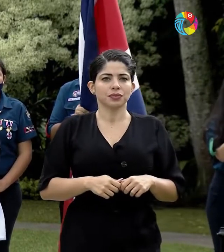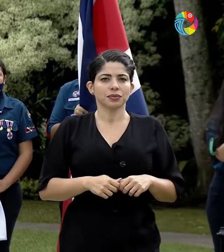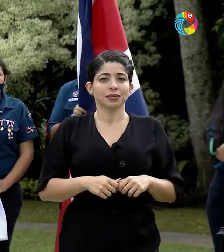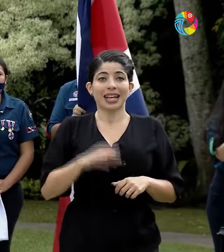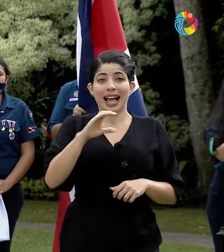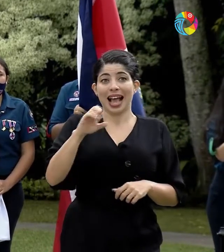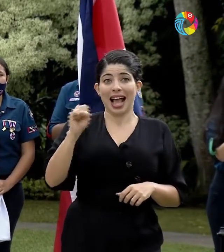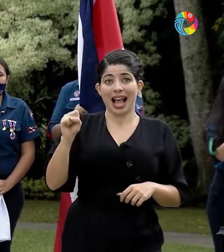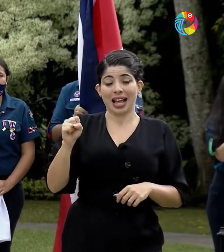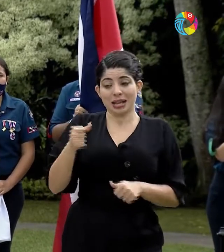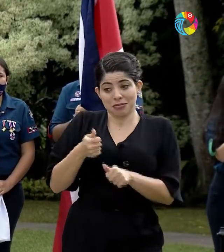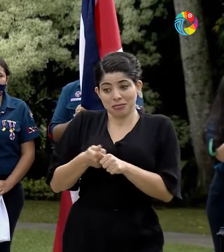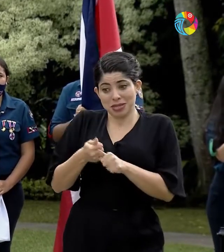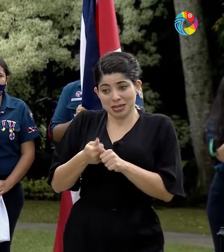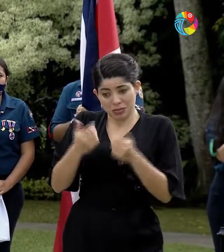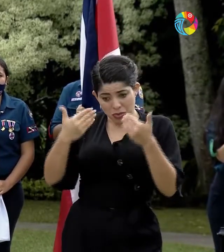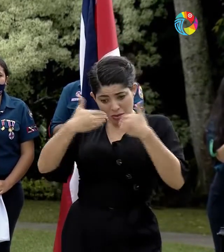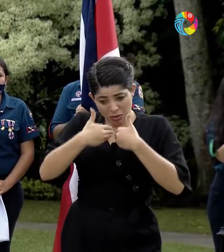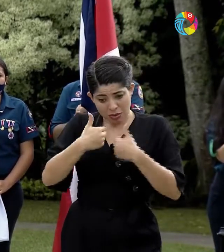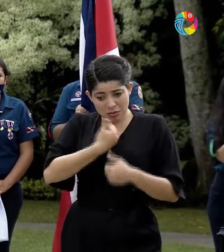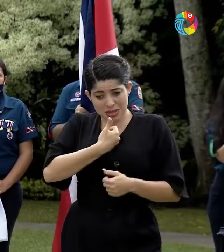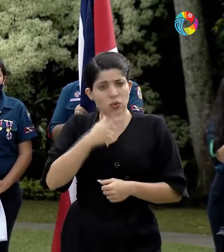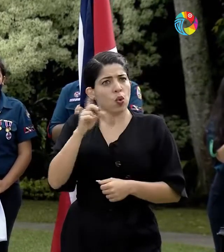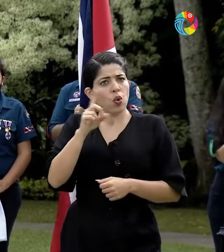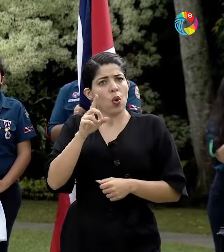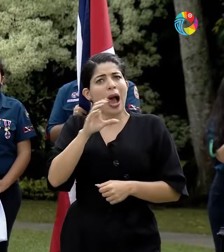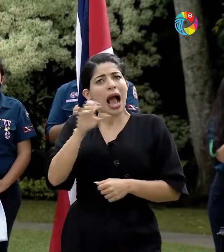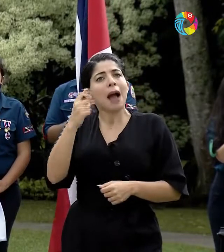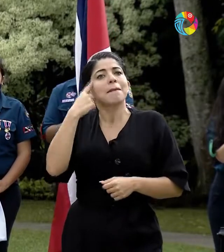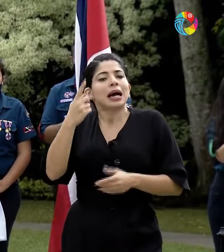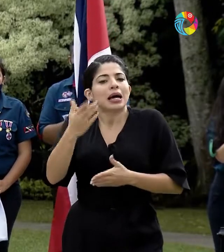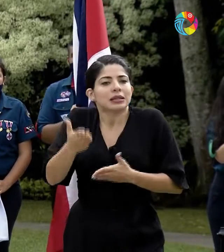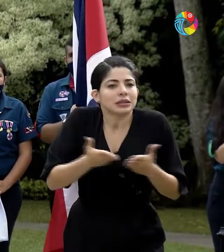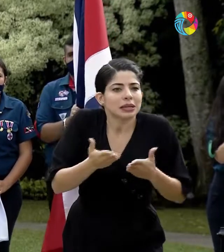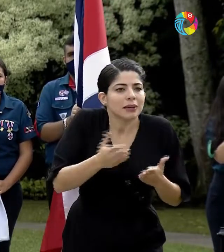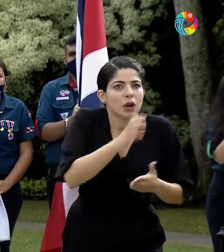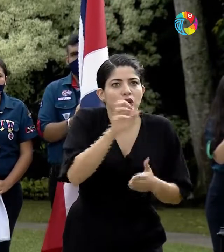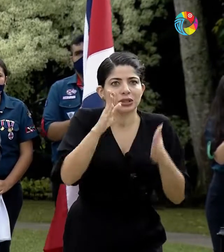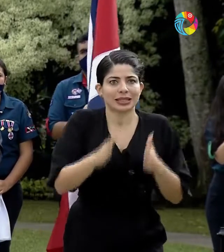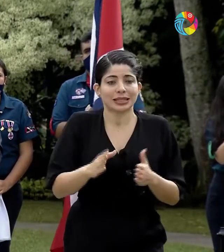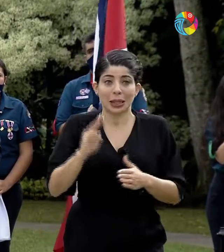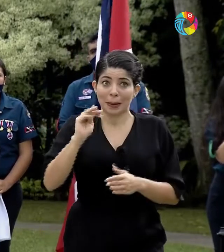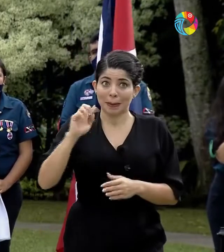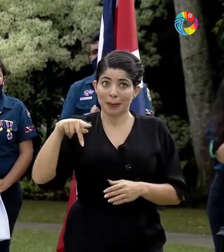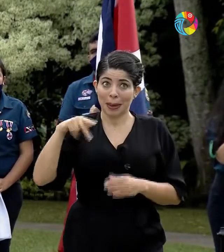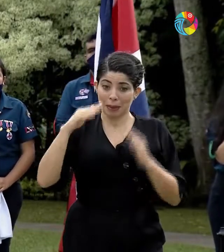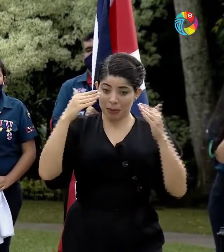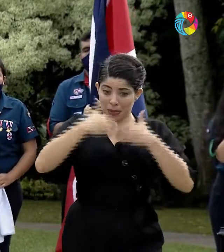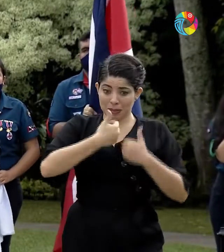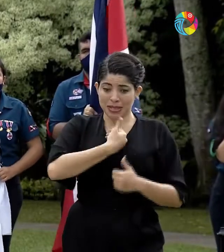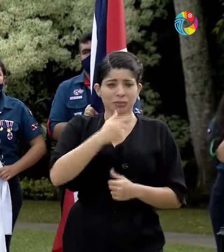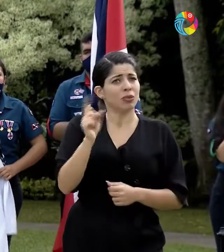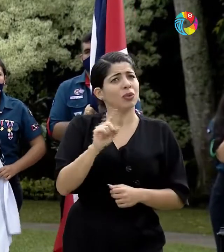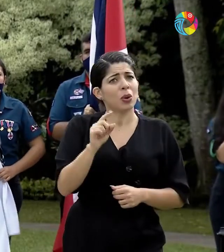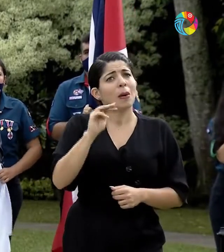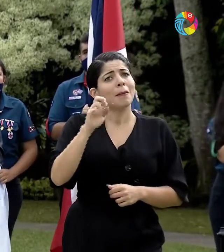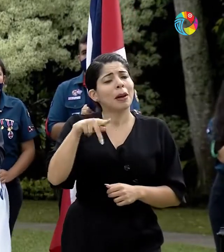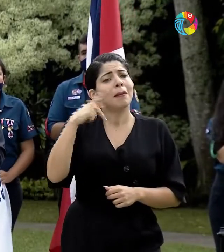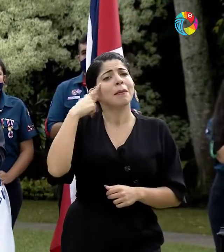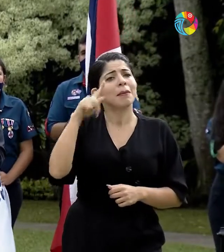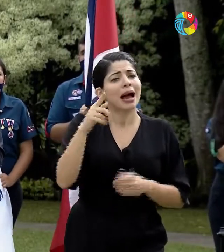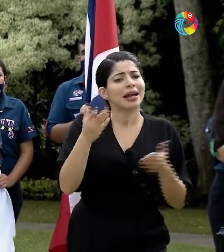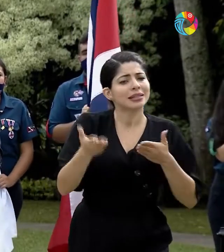¿La caja es un fin en sí mismo? No. Es para servirle a los costarricenses. ¿El MEP es un fin en sí mismo? No, es para